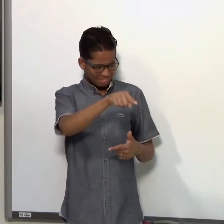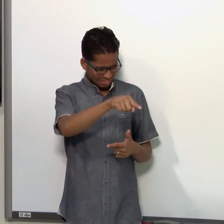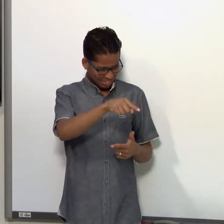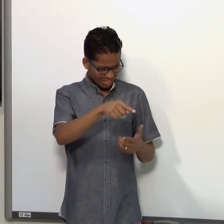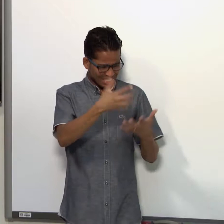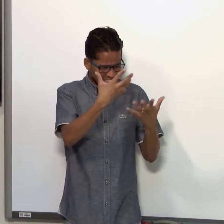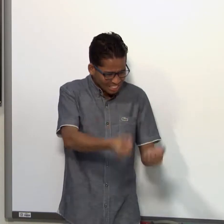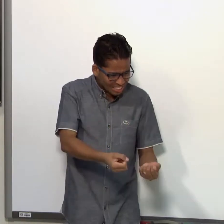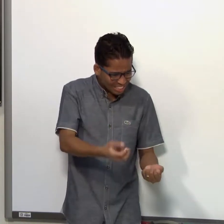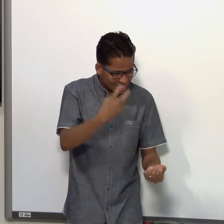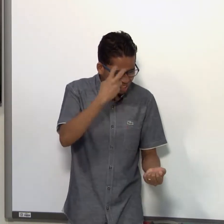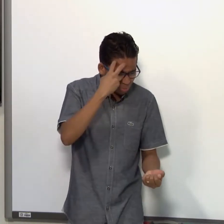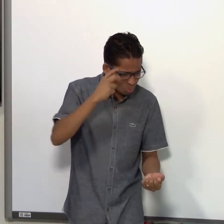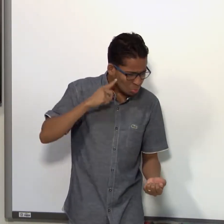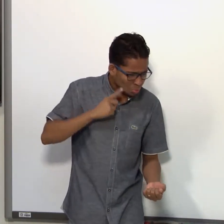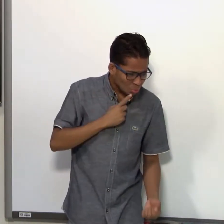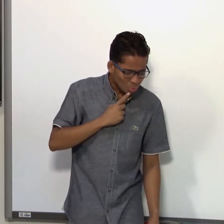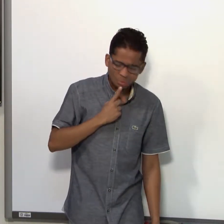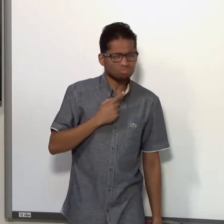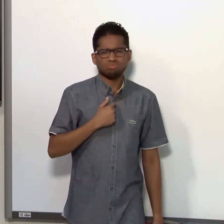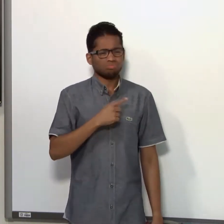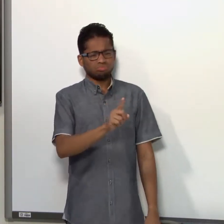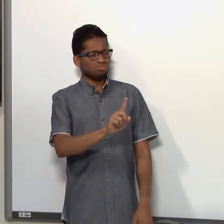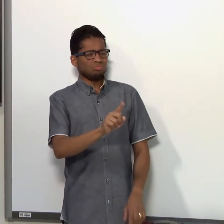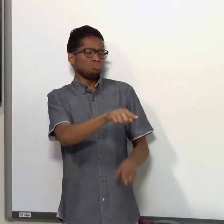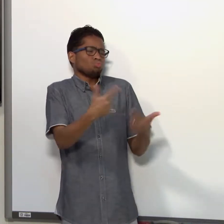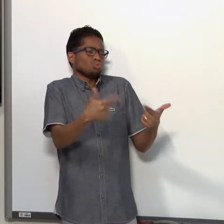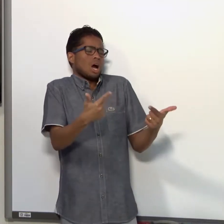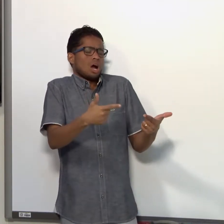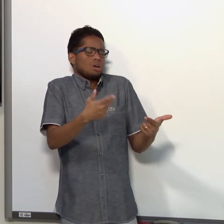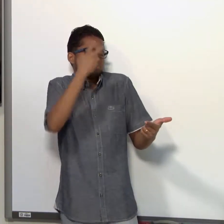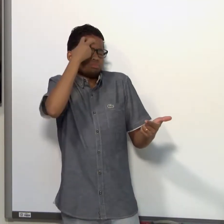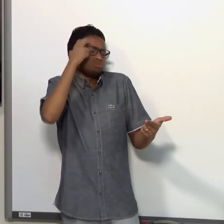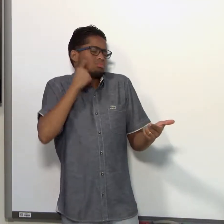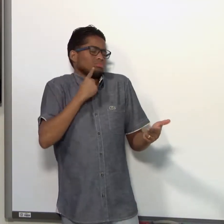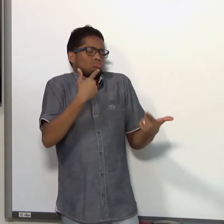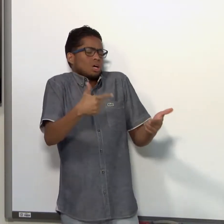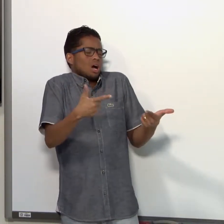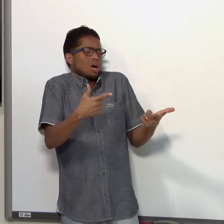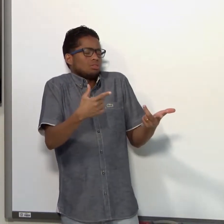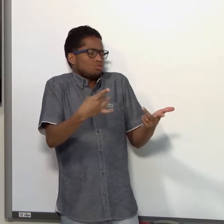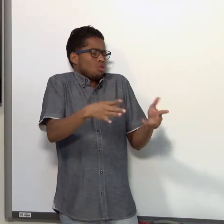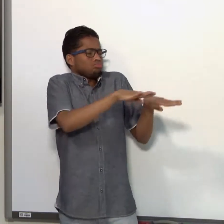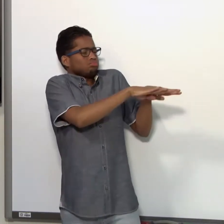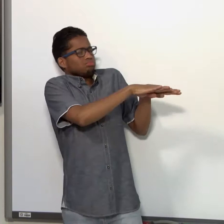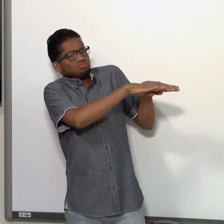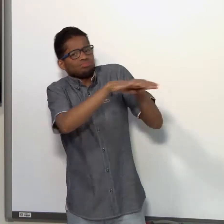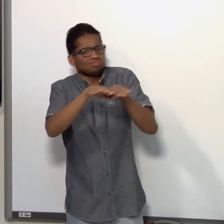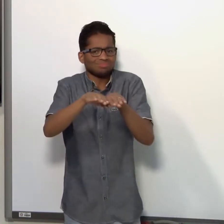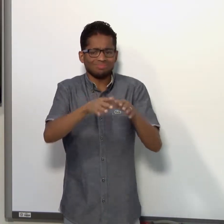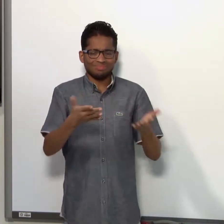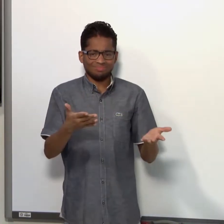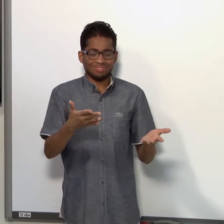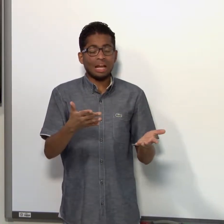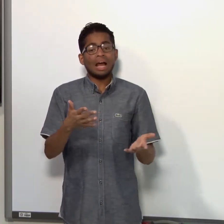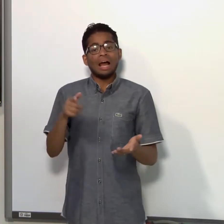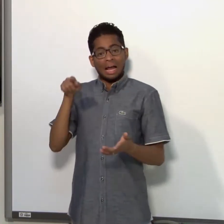Na tradicional, não aceita a cultura surda. Para eles, não há cultura